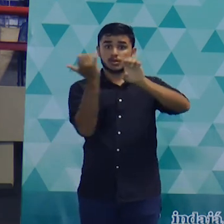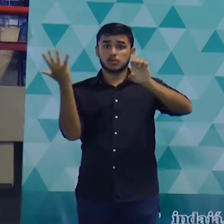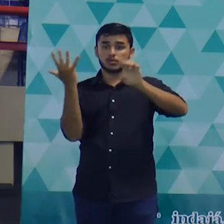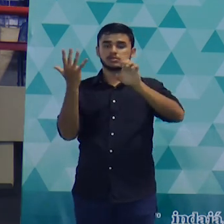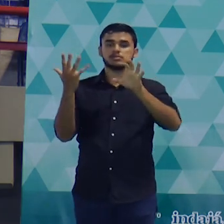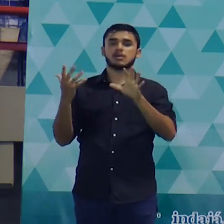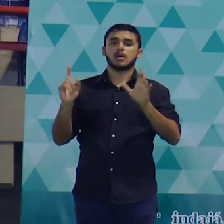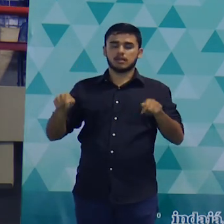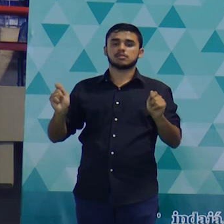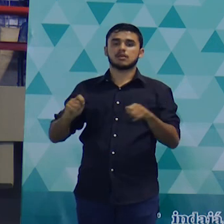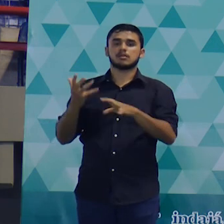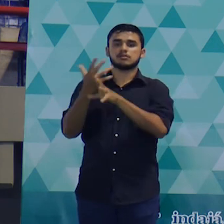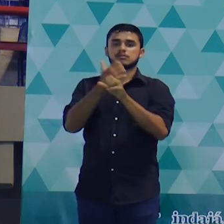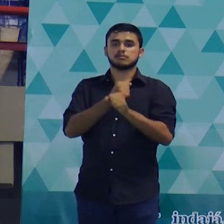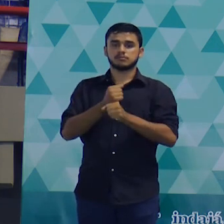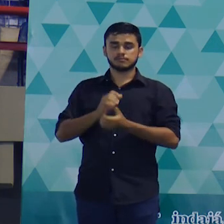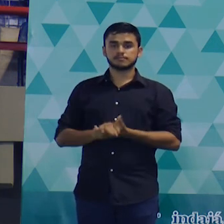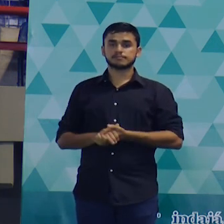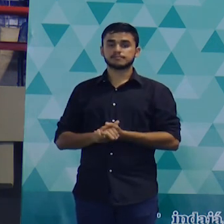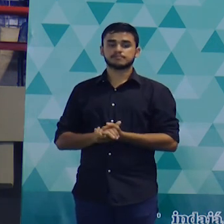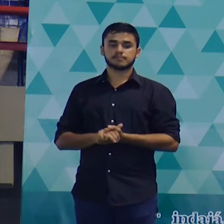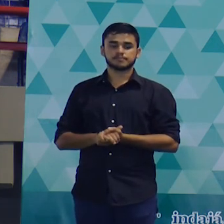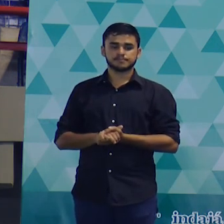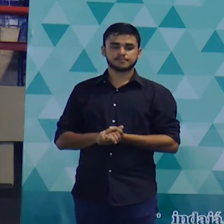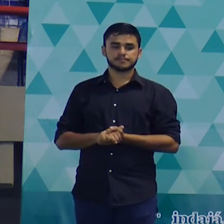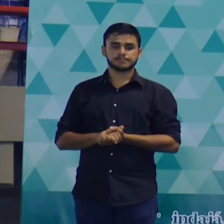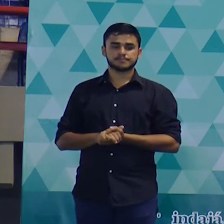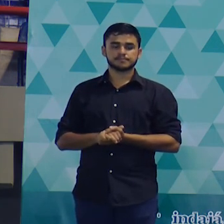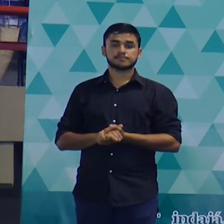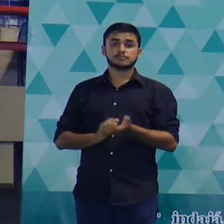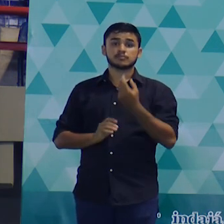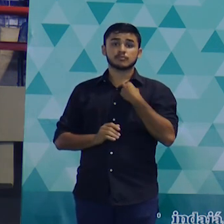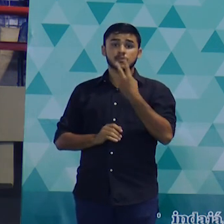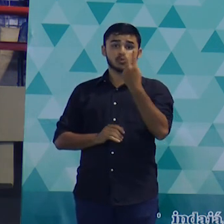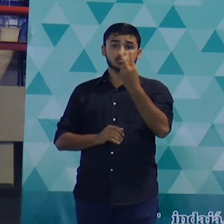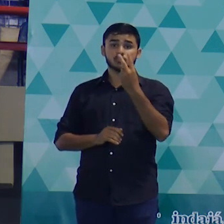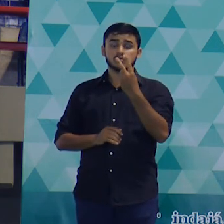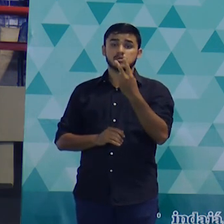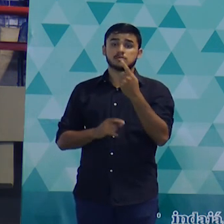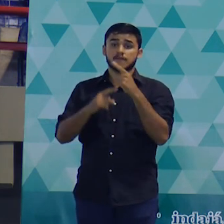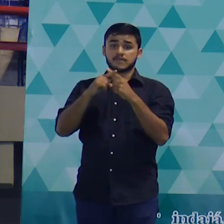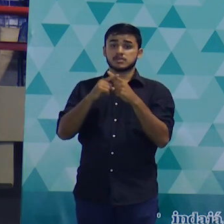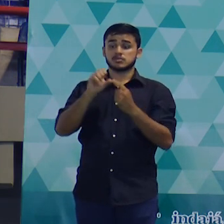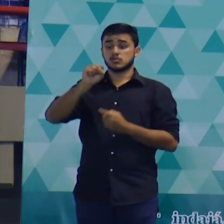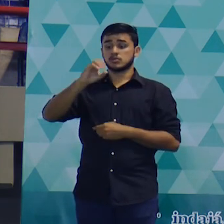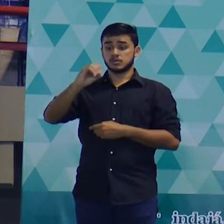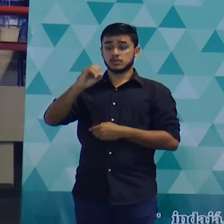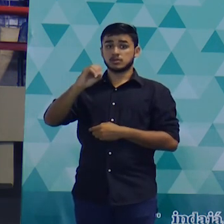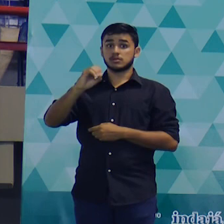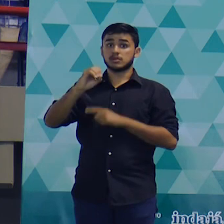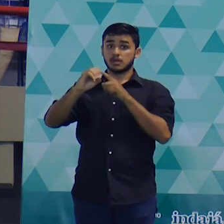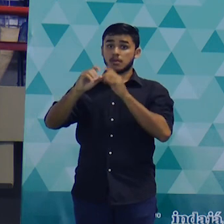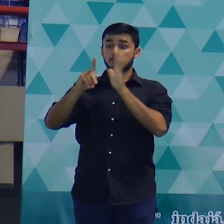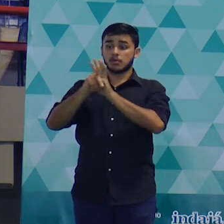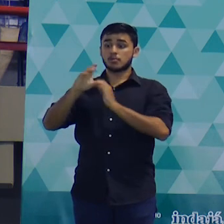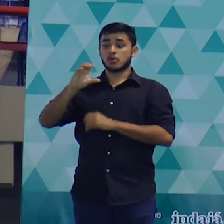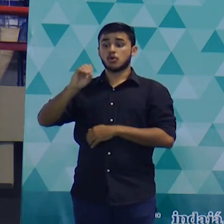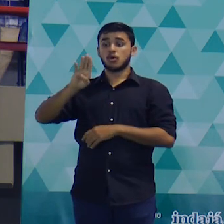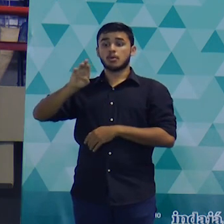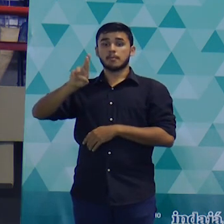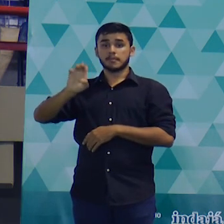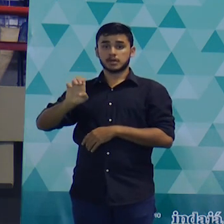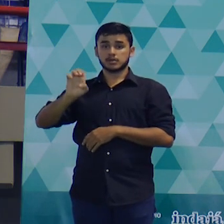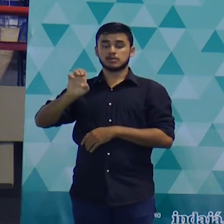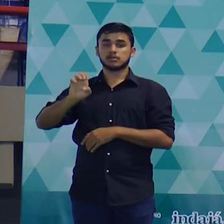No nosso caso, são 2 vezes 80 gramas de óxido de cobre para 44 gramas de